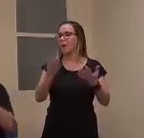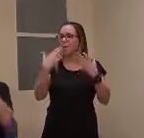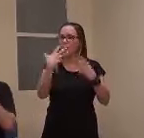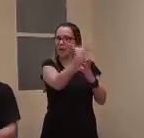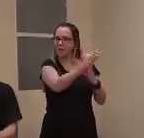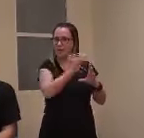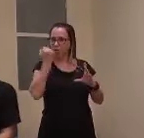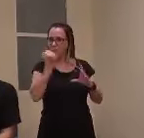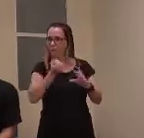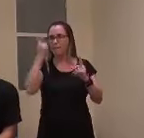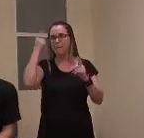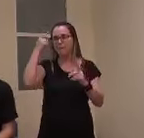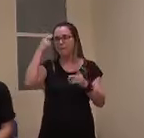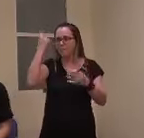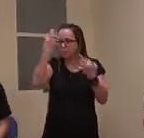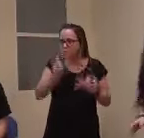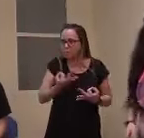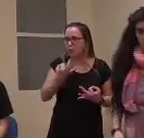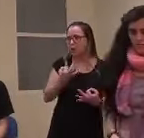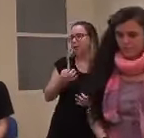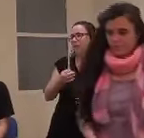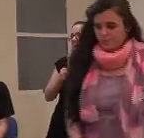pensar específicamente